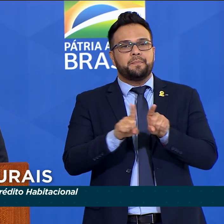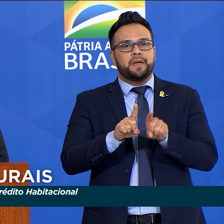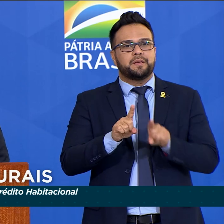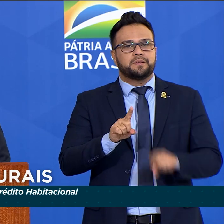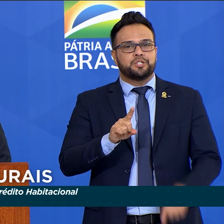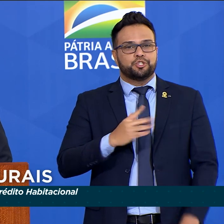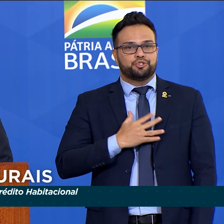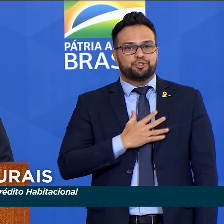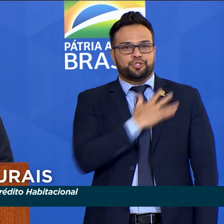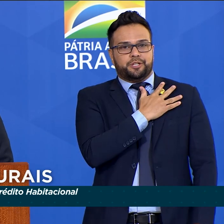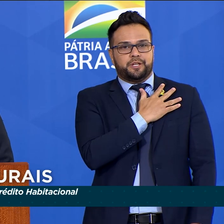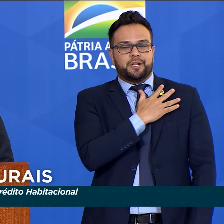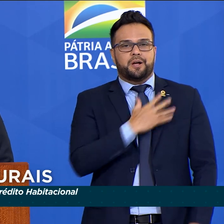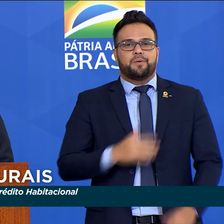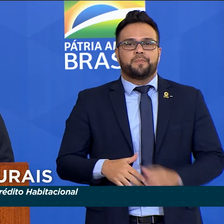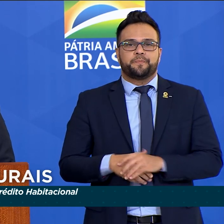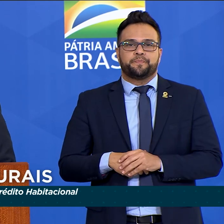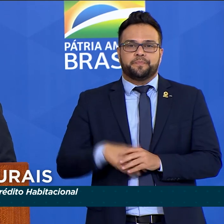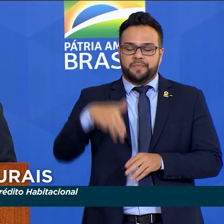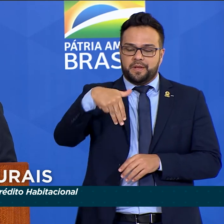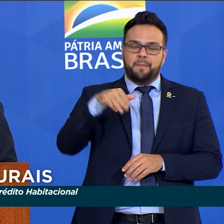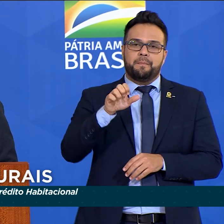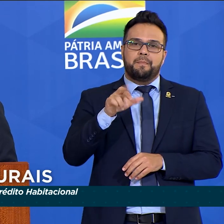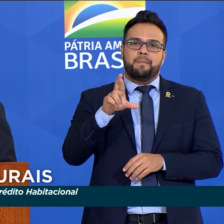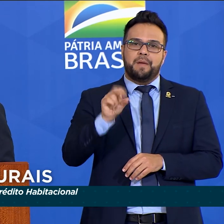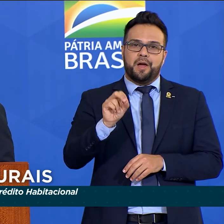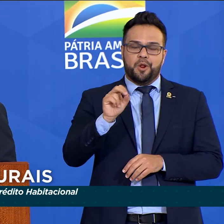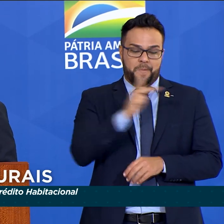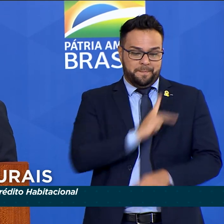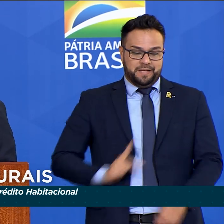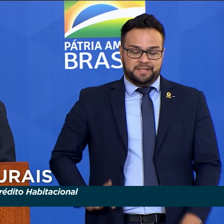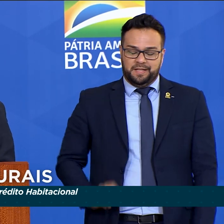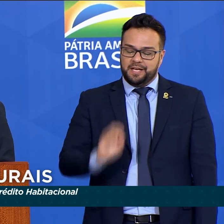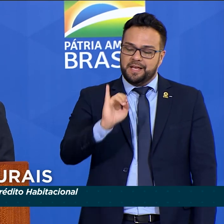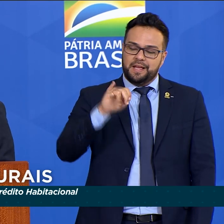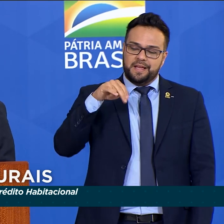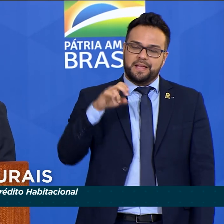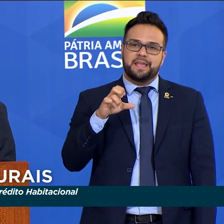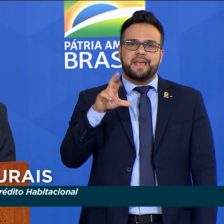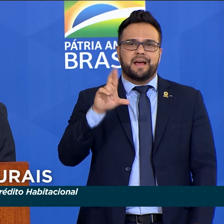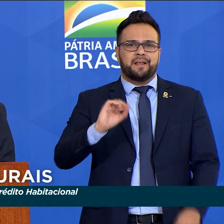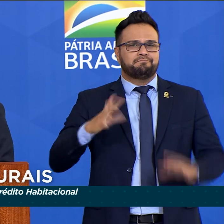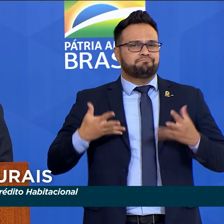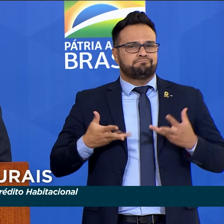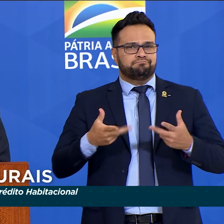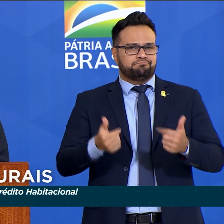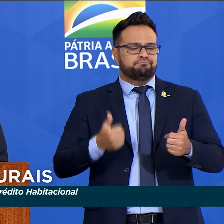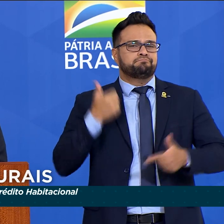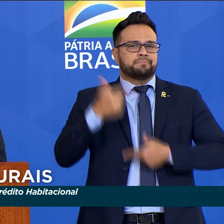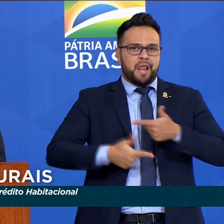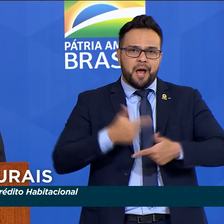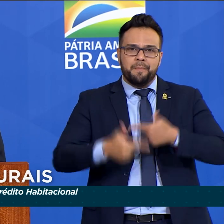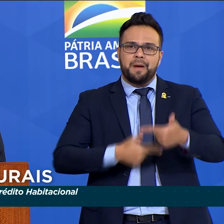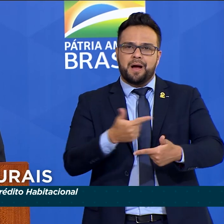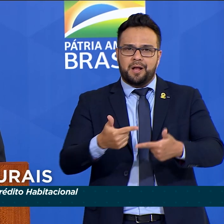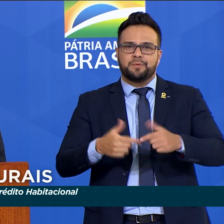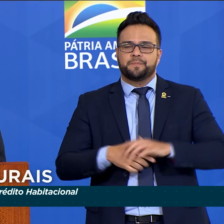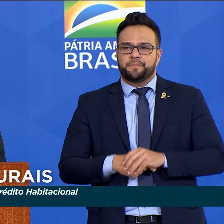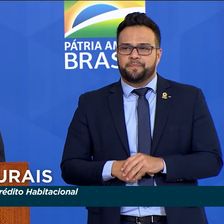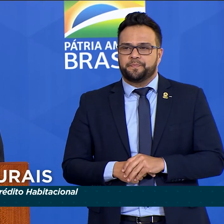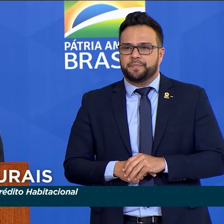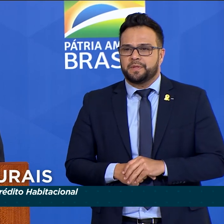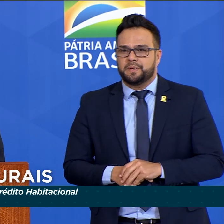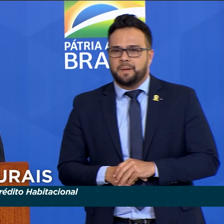José Melo Filho, presidente do INCRA, que faz um extraordinário trabalho, e ao amigo Naban